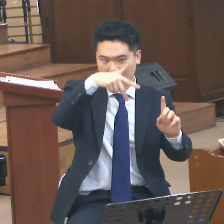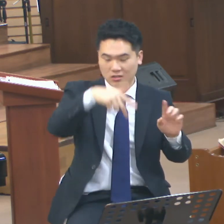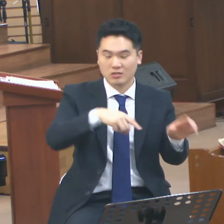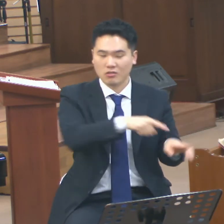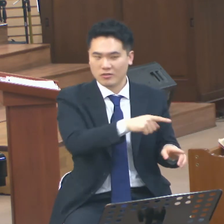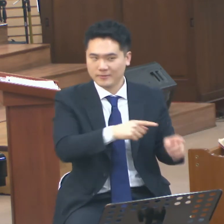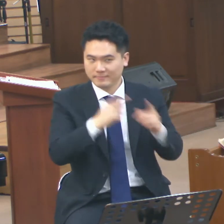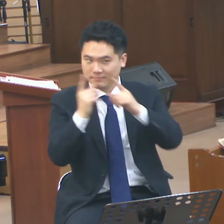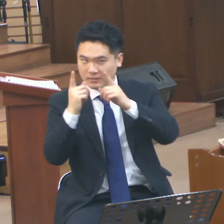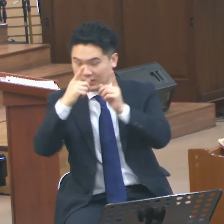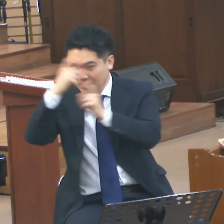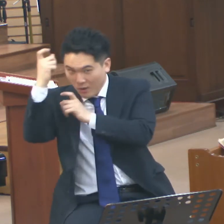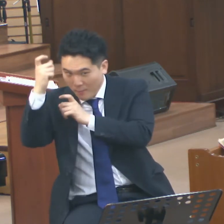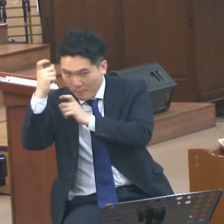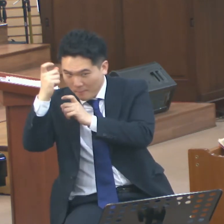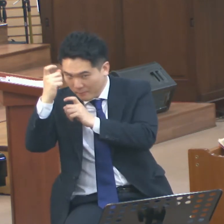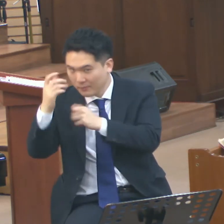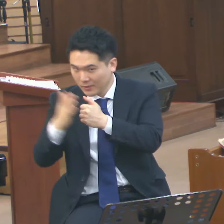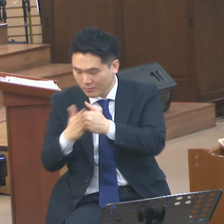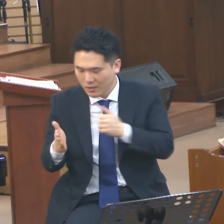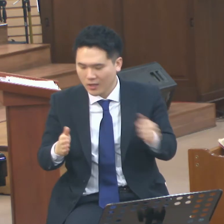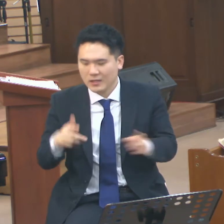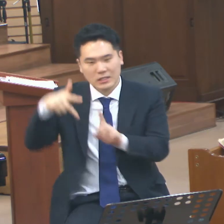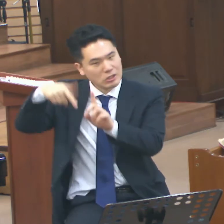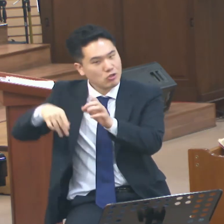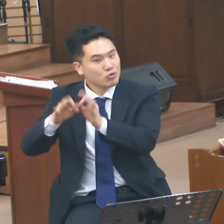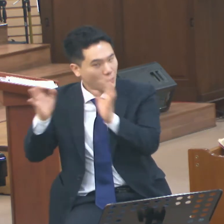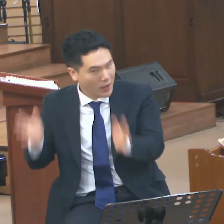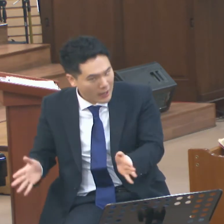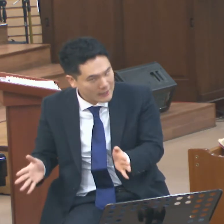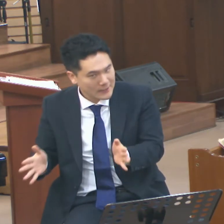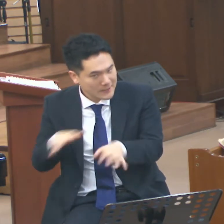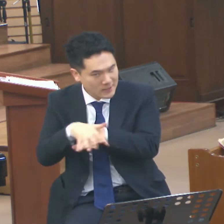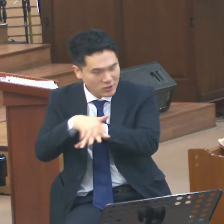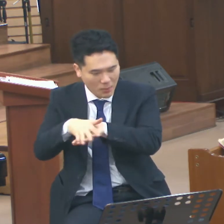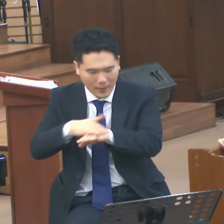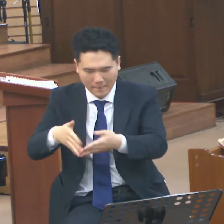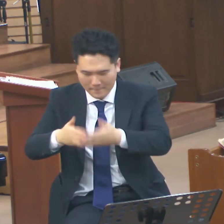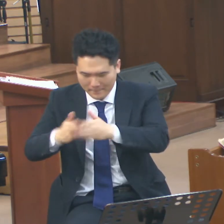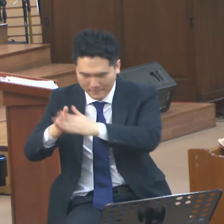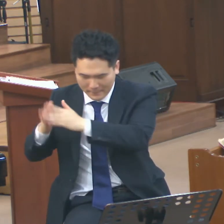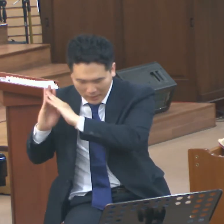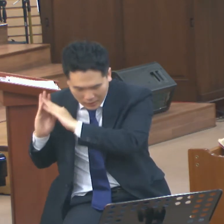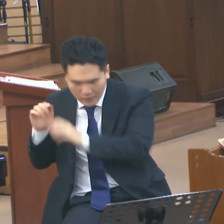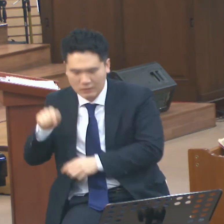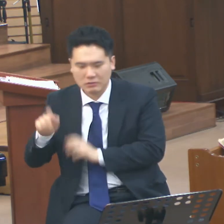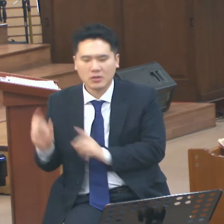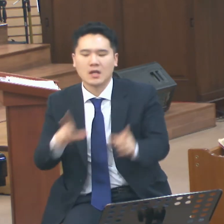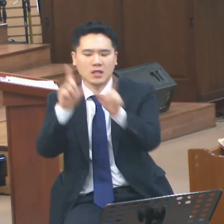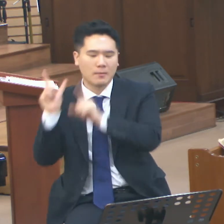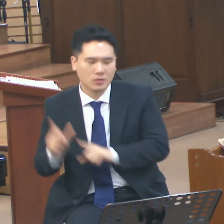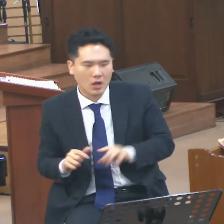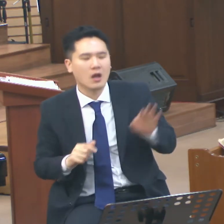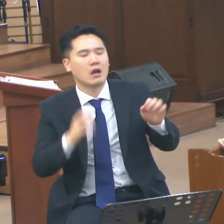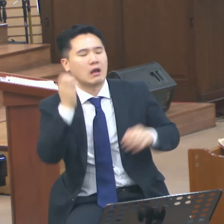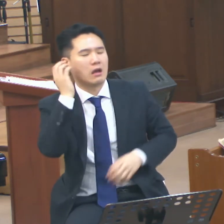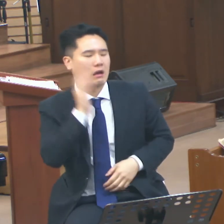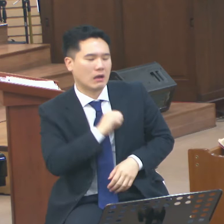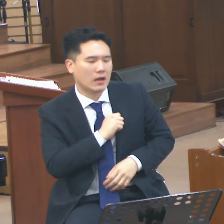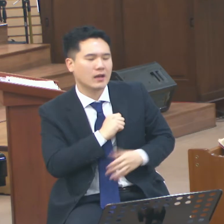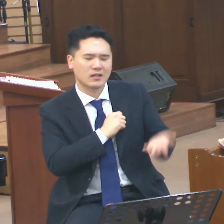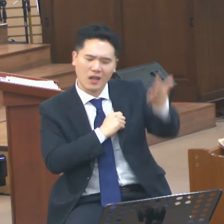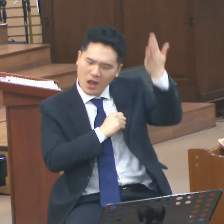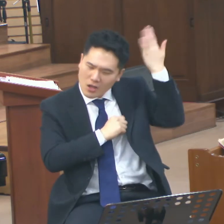안전하고 좋은 거처를 떠나서 거기서 생활을 하면서 이 조상들의 그 아픔을 경험하는